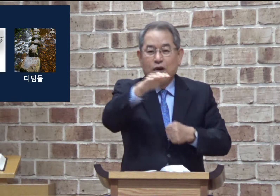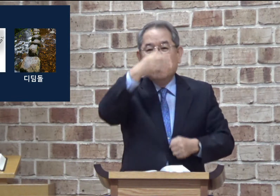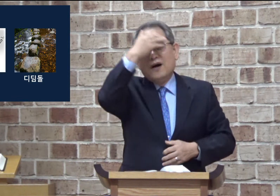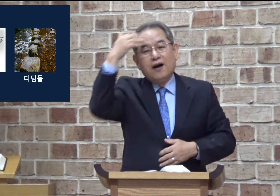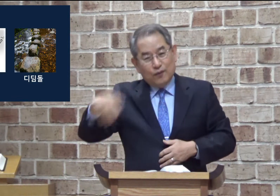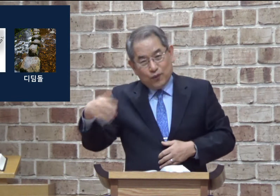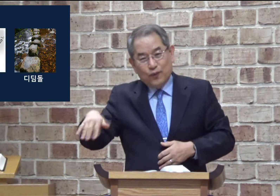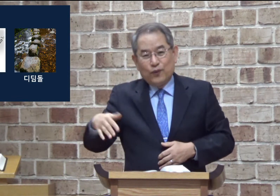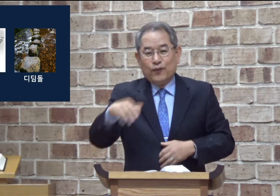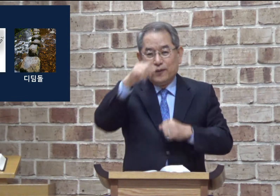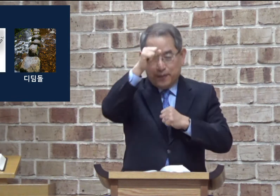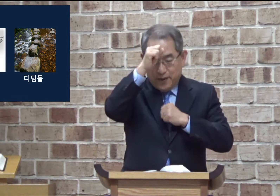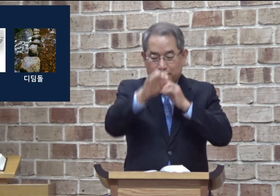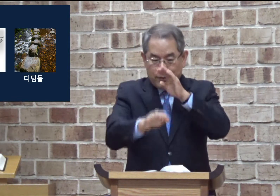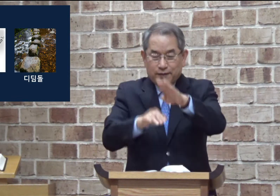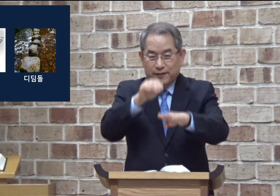그것을 디딤돌이라고 부릅니다.